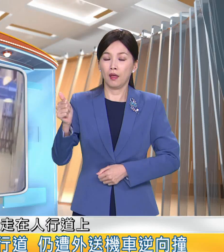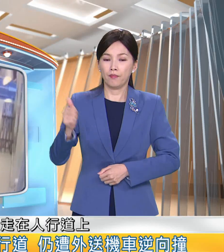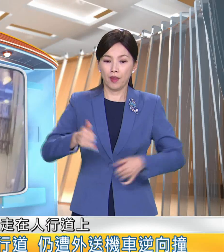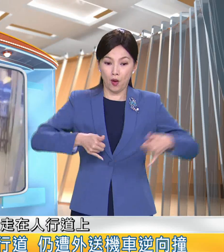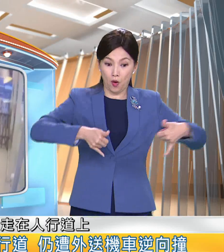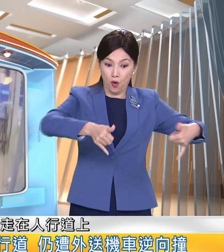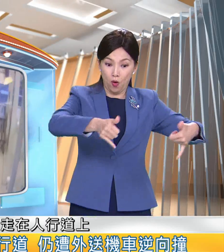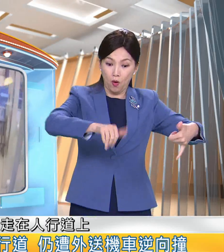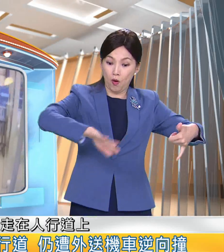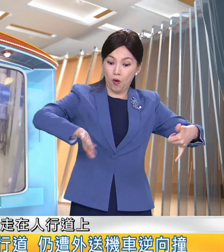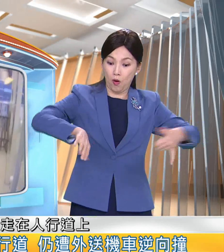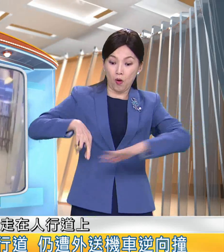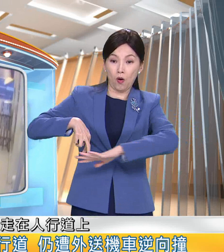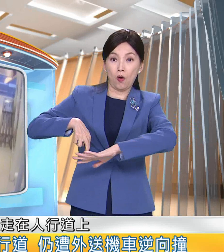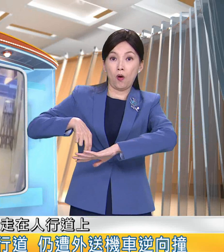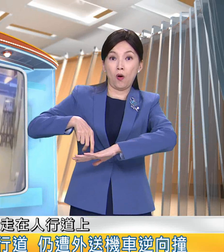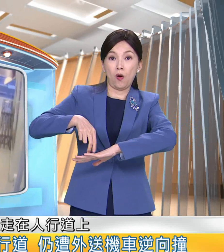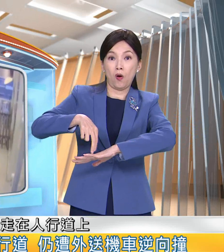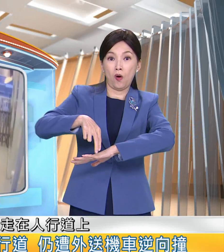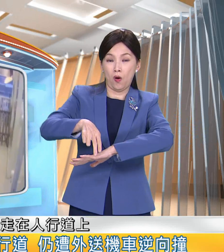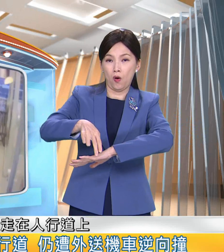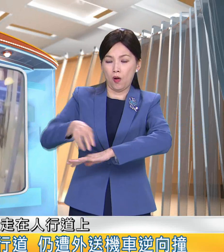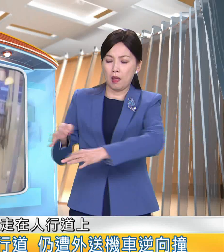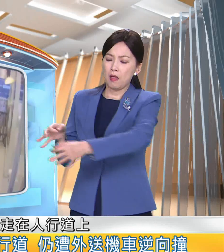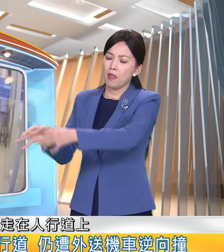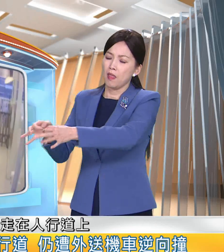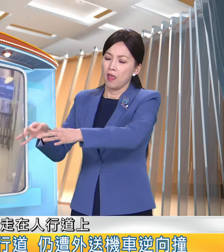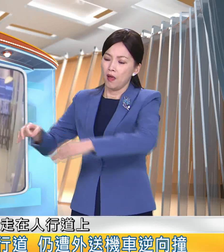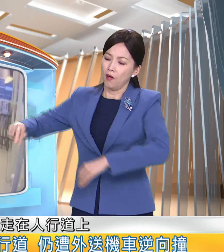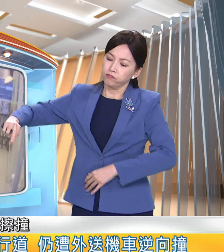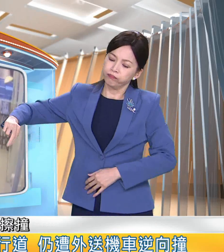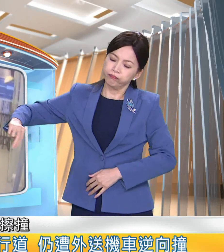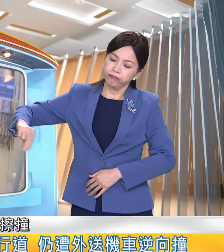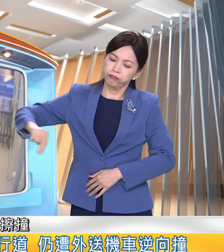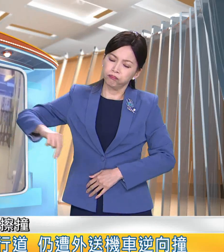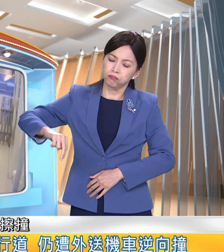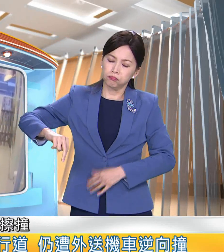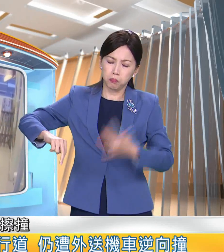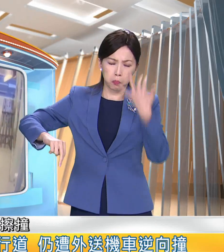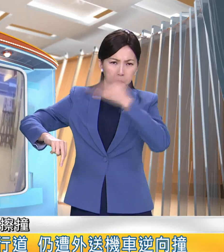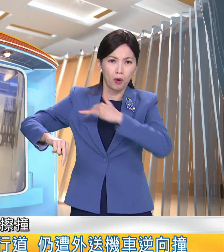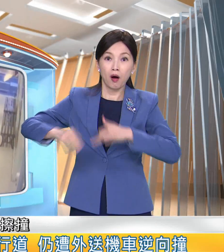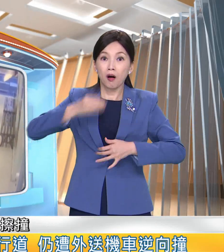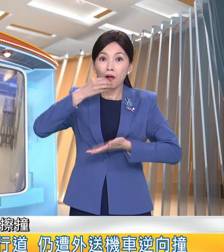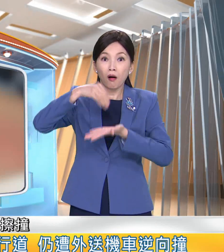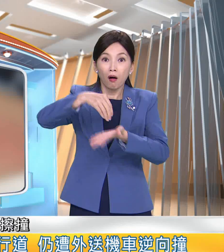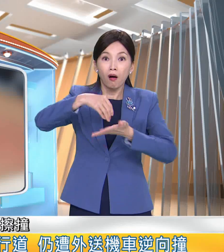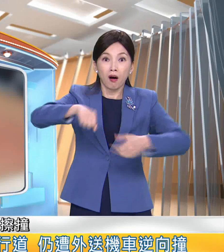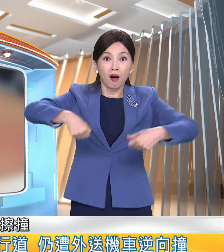位林先生走在人行道上，被外送机车逆向擦